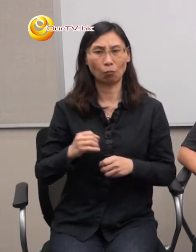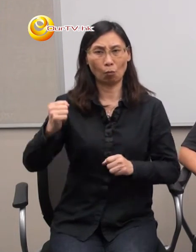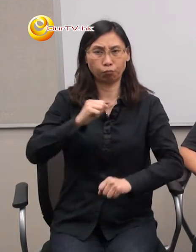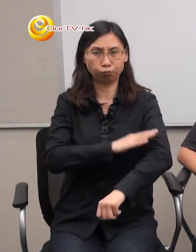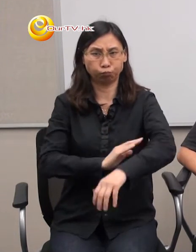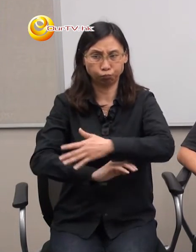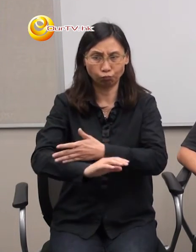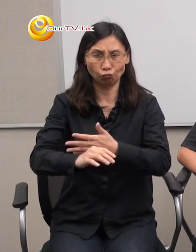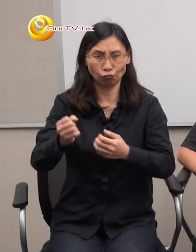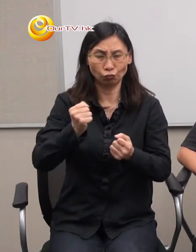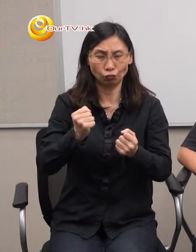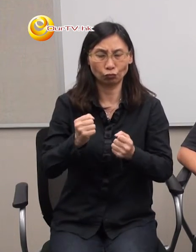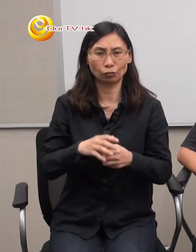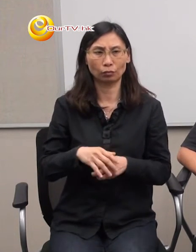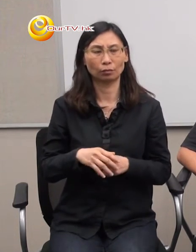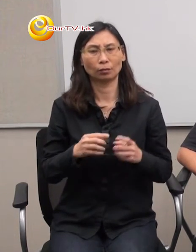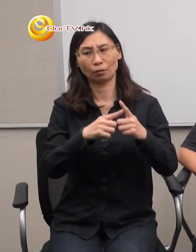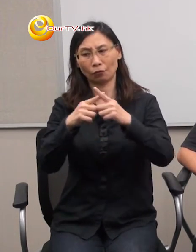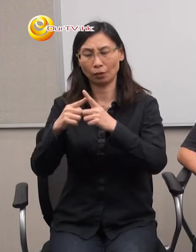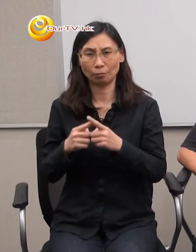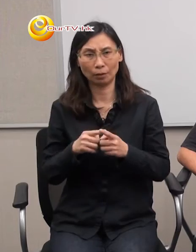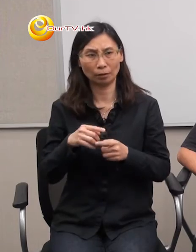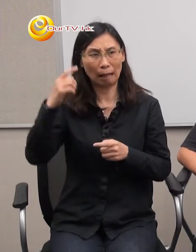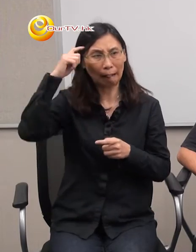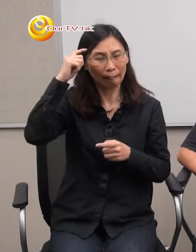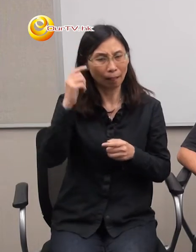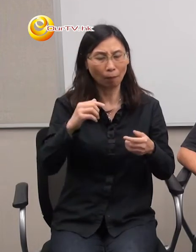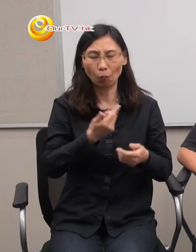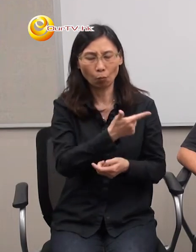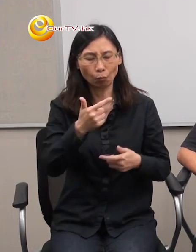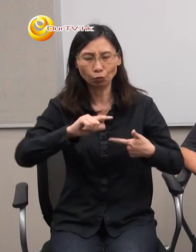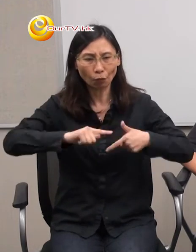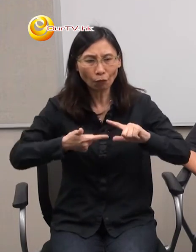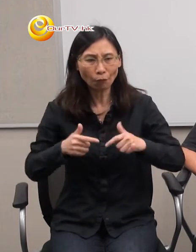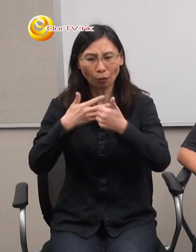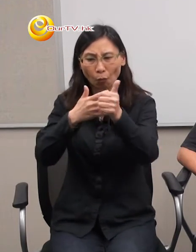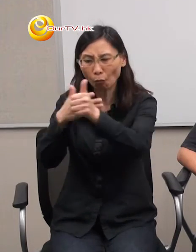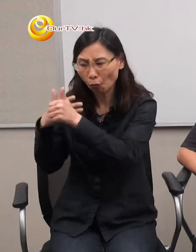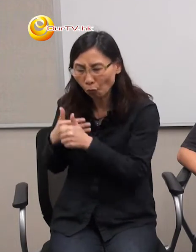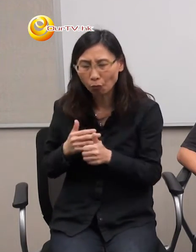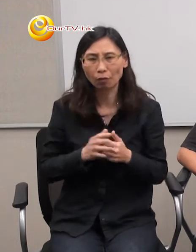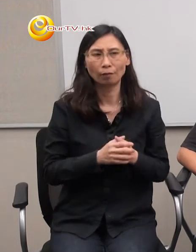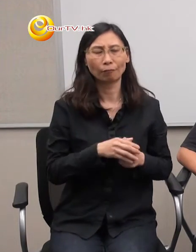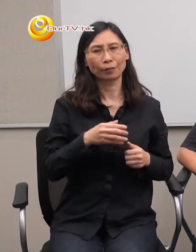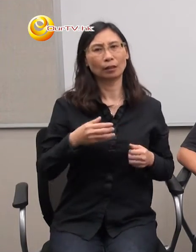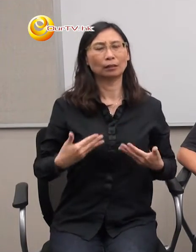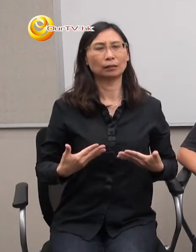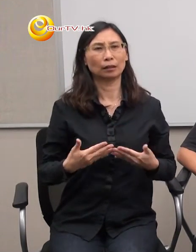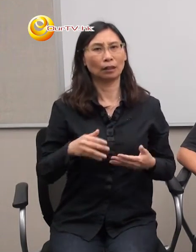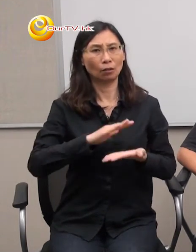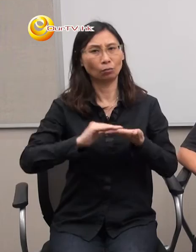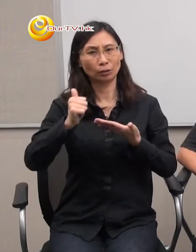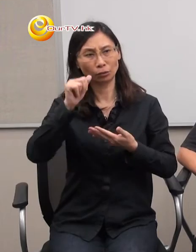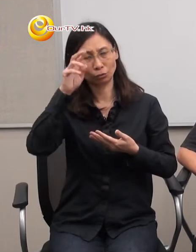冇喐手喐嘅泛民咧，都諗盡方法啦，去到唔見啊，去到攀去走等等。咁因為其實都反映到一樣嘢，就係